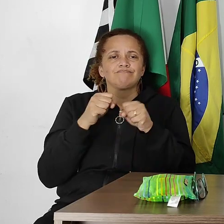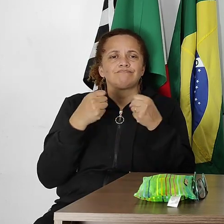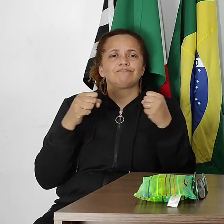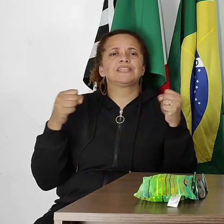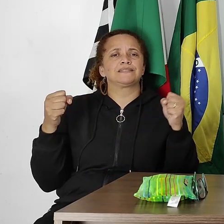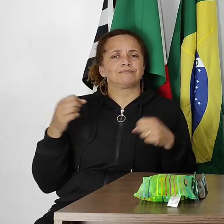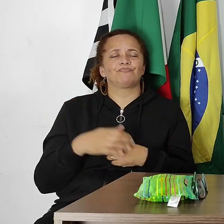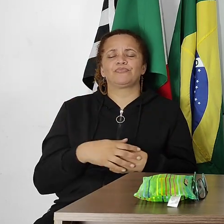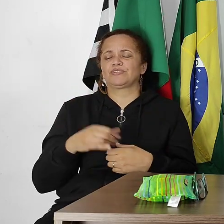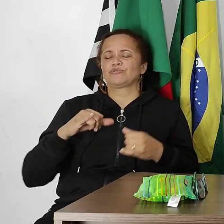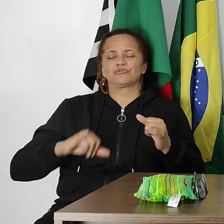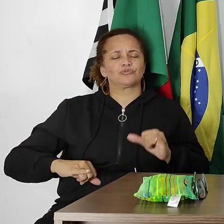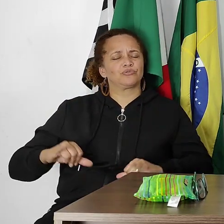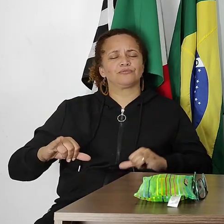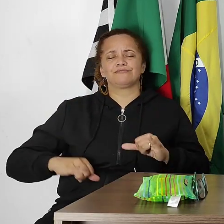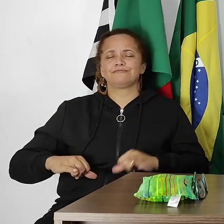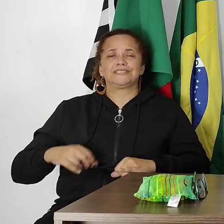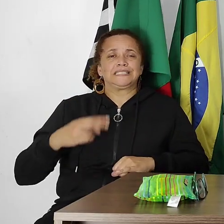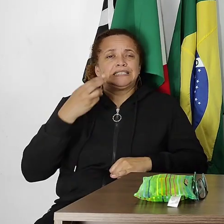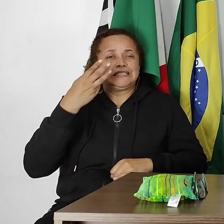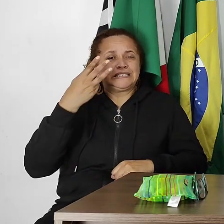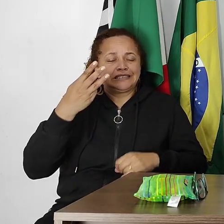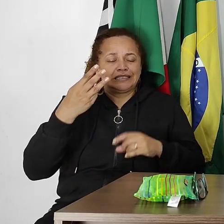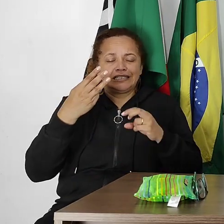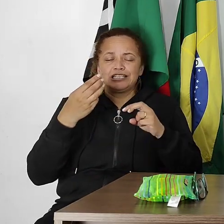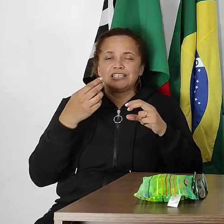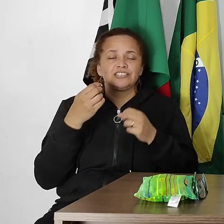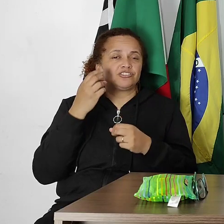3 dias em cima de uma cama sem dormir,